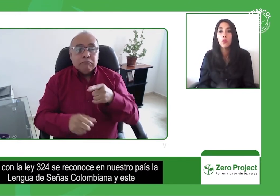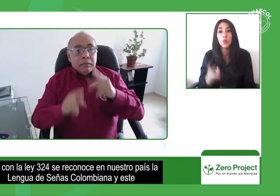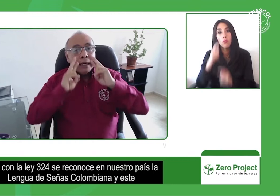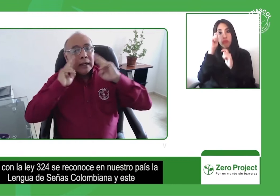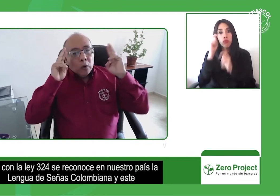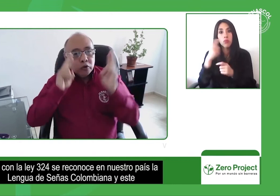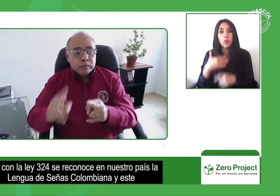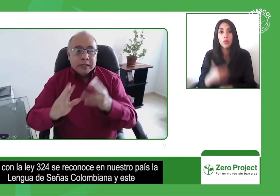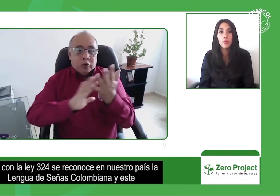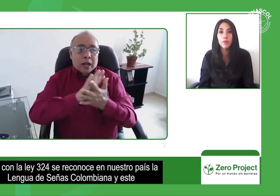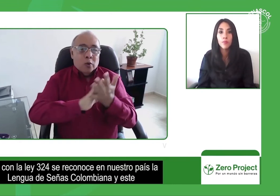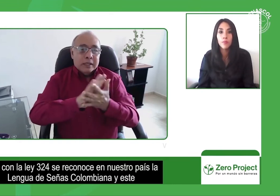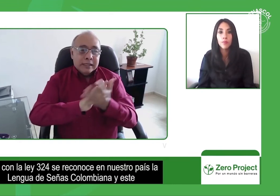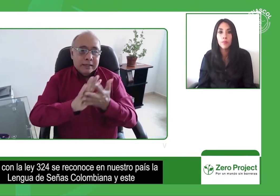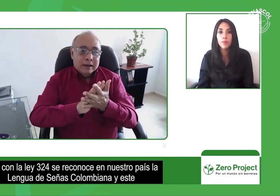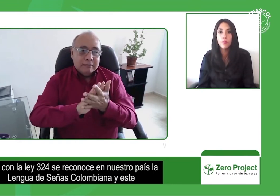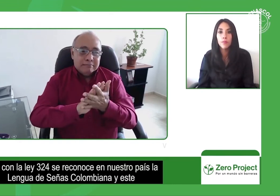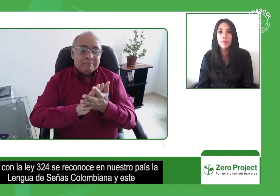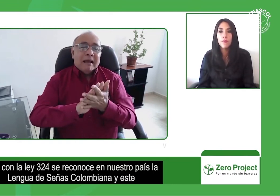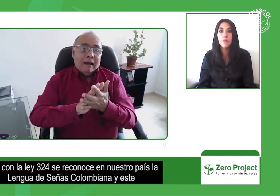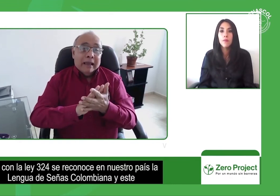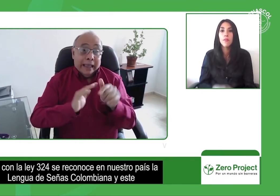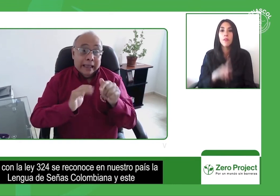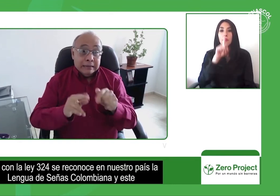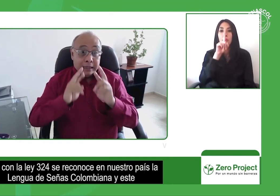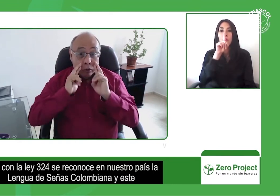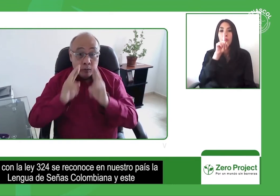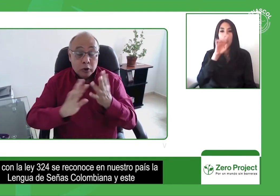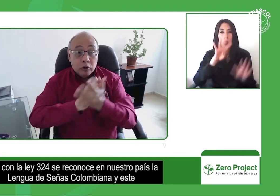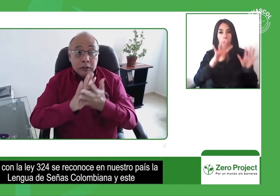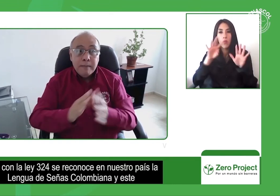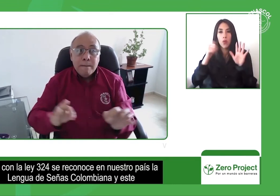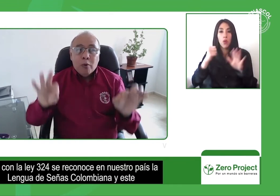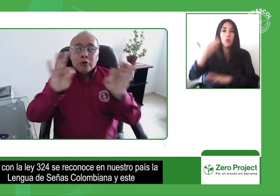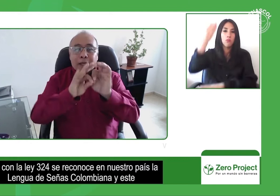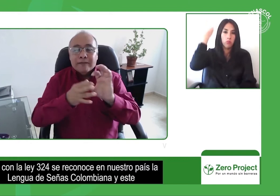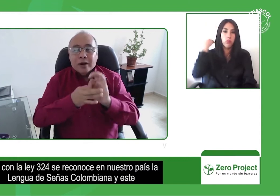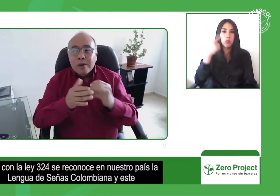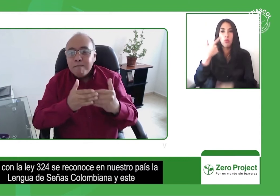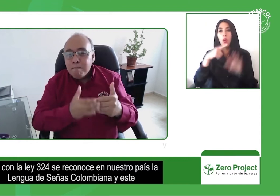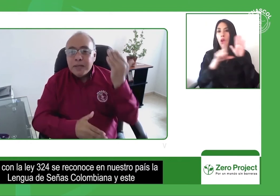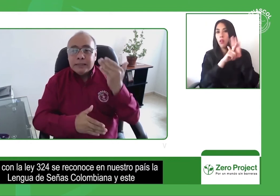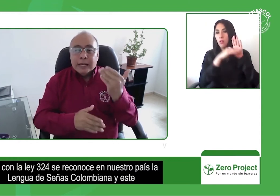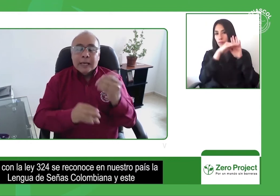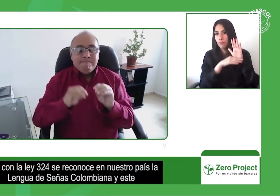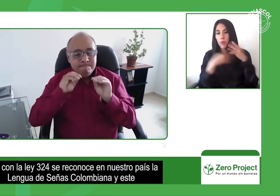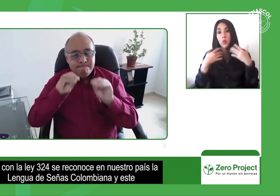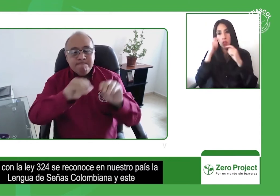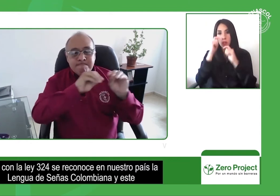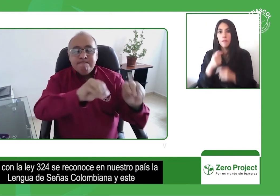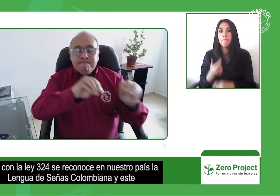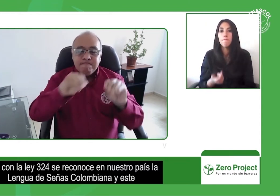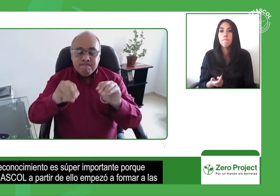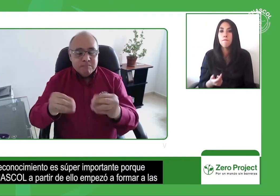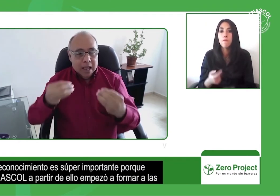324, se reconoce en nuestro país la lengua de señas colombiana.